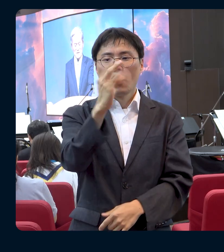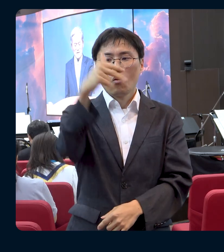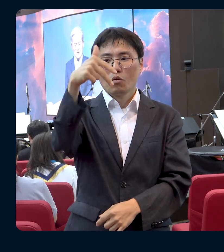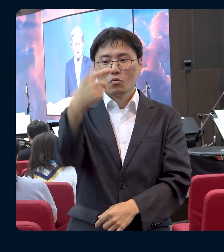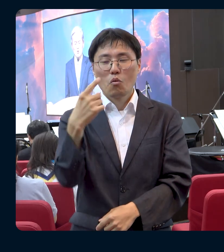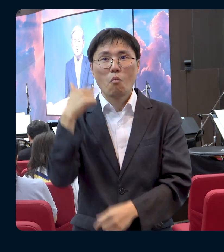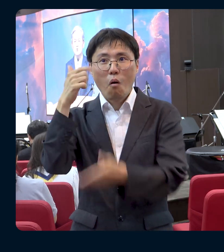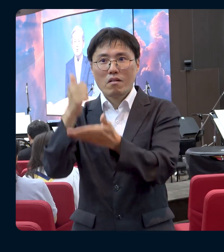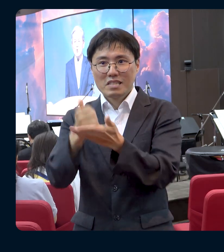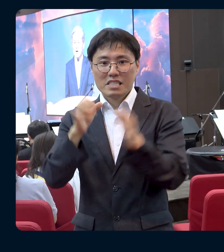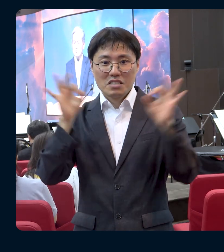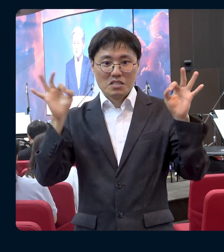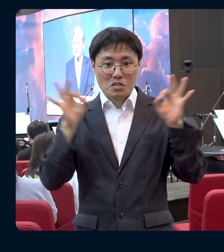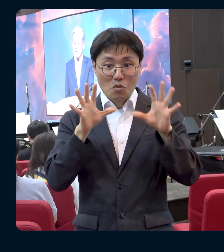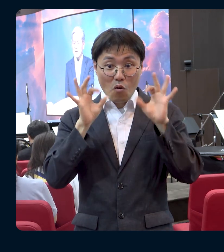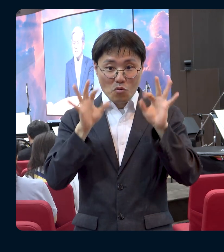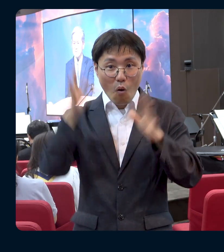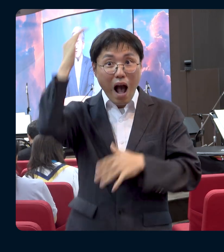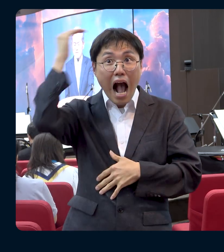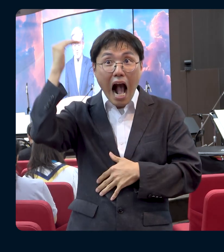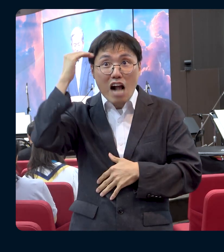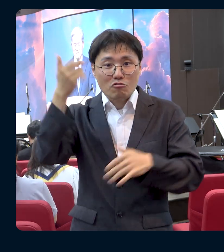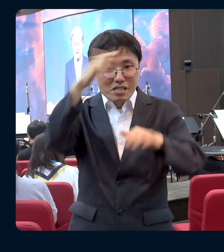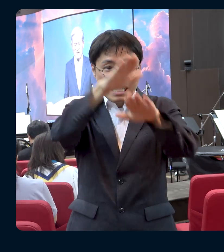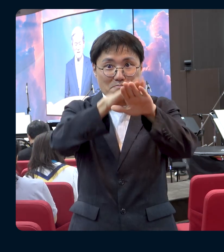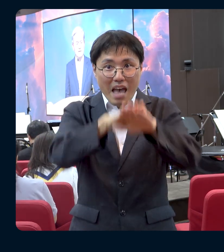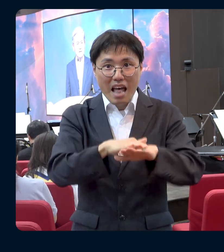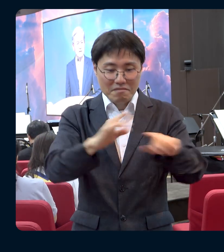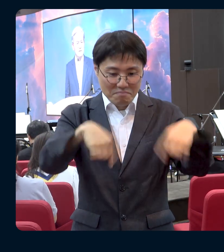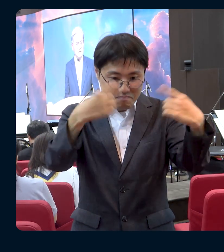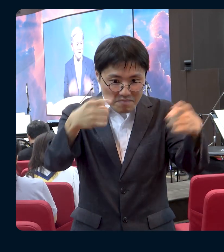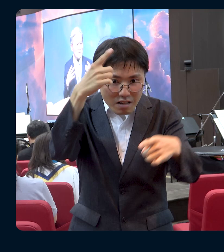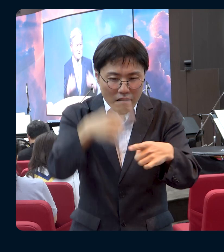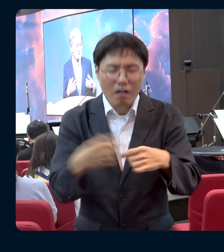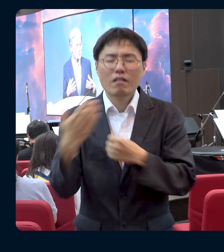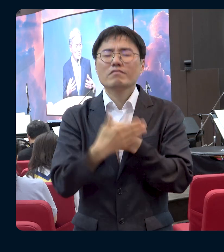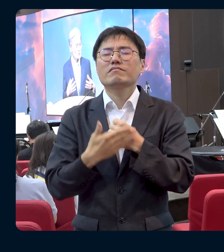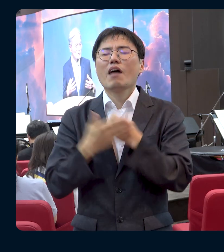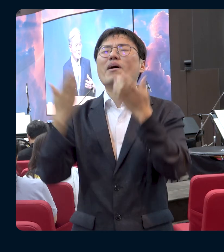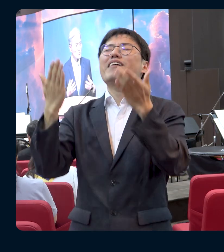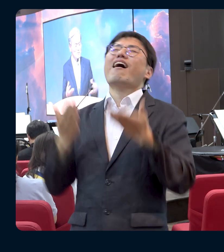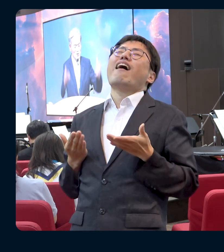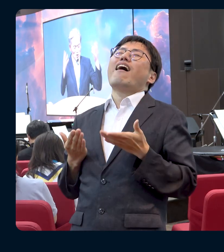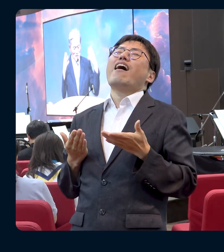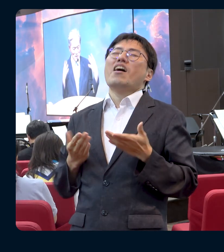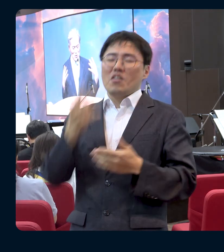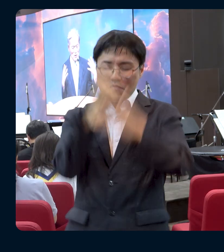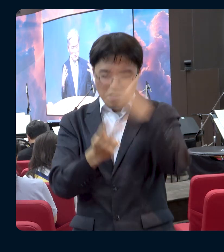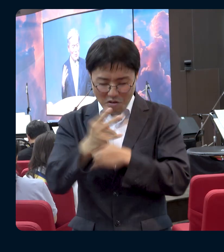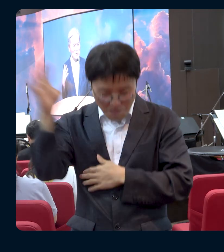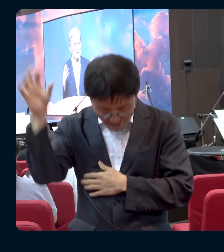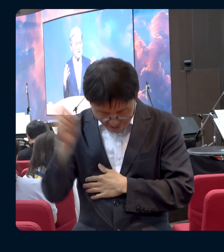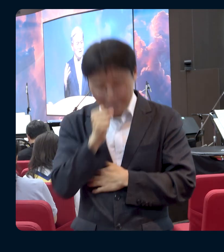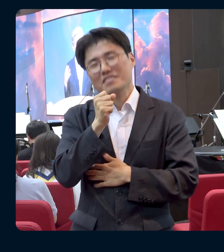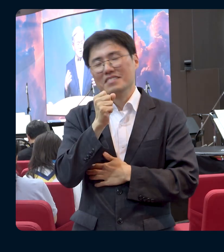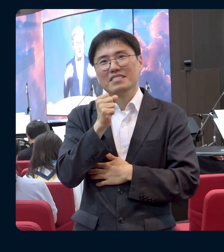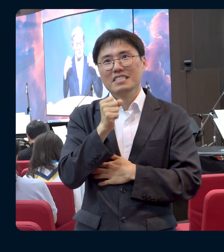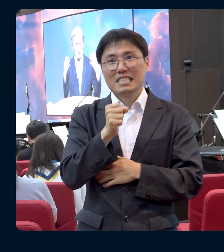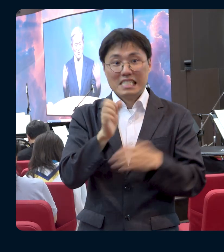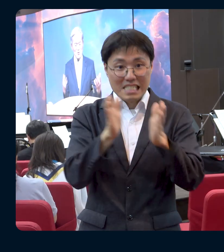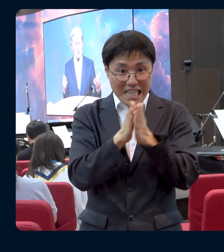목사님께서 선교 한국이라고 하는 집회에 참석했다가 은혜를 받으시고 또 비전을 받으셔가지고